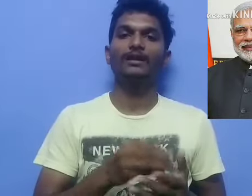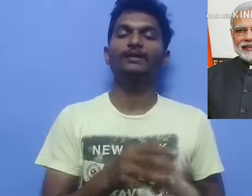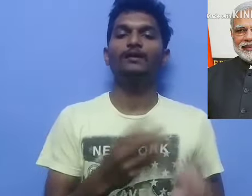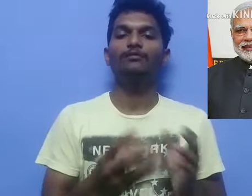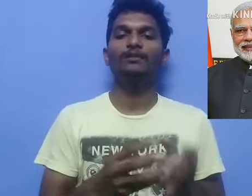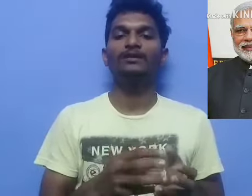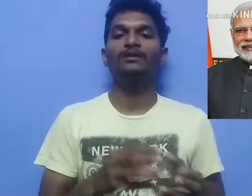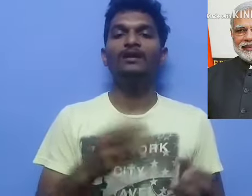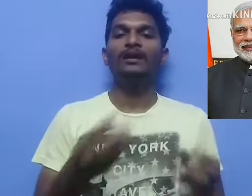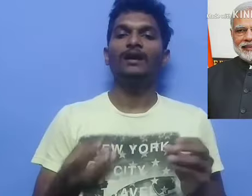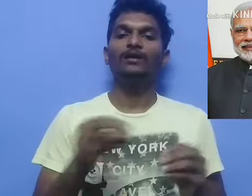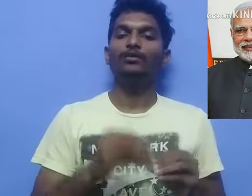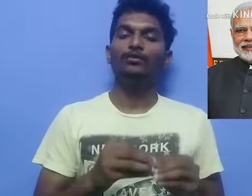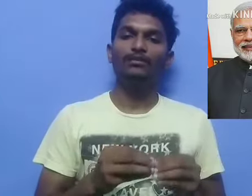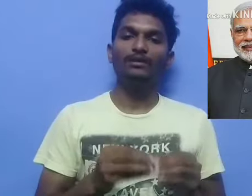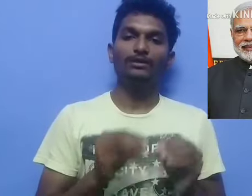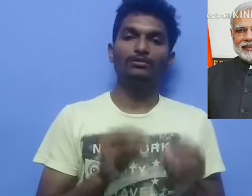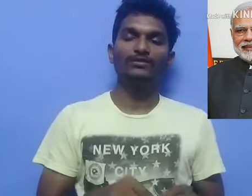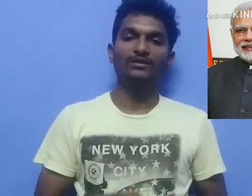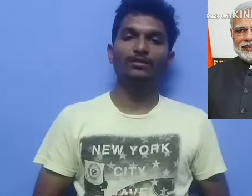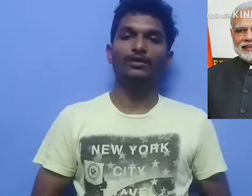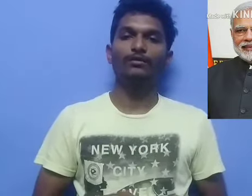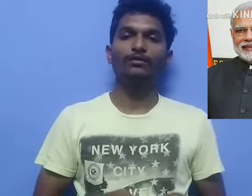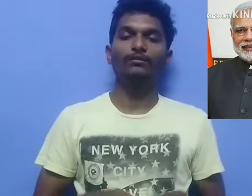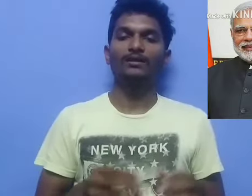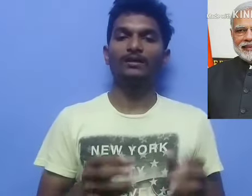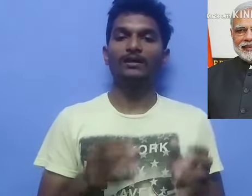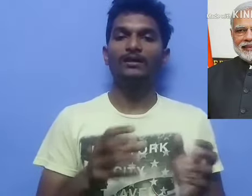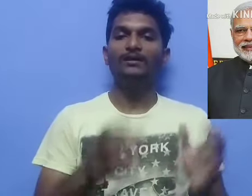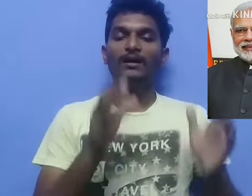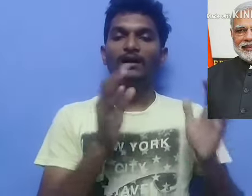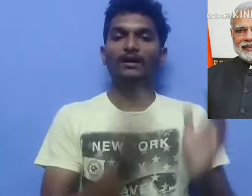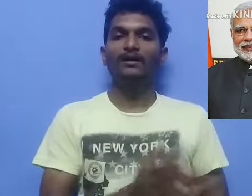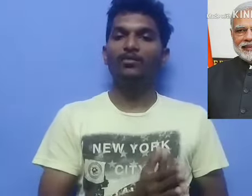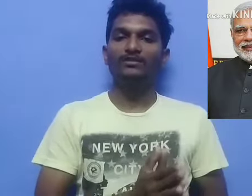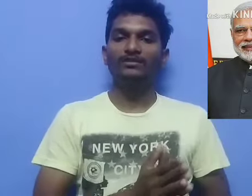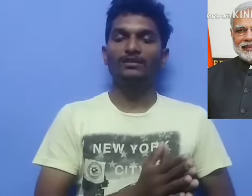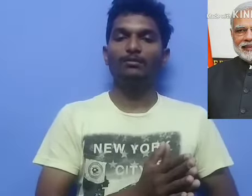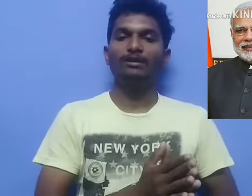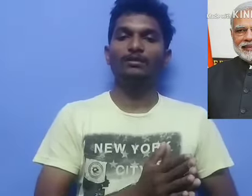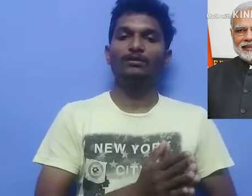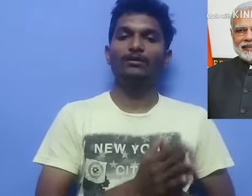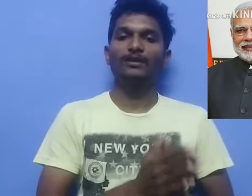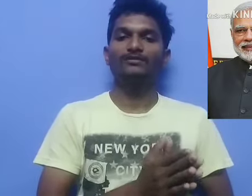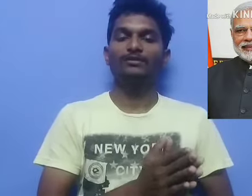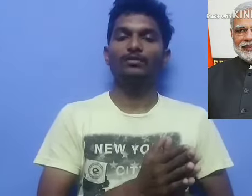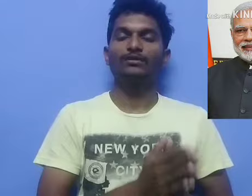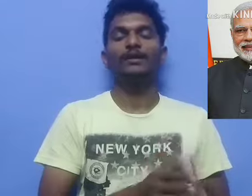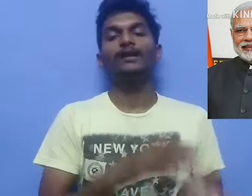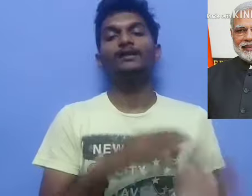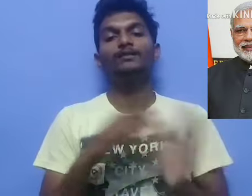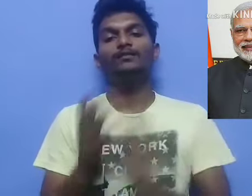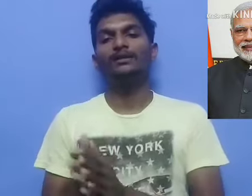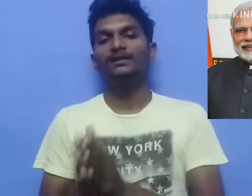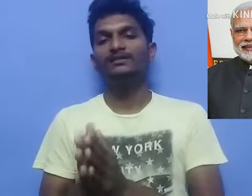எதுக்கு அப்படின்னு பார்த்தீங்கன்னா கள்ளநோட்டு அப்படிங்கிற ஒரு விஷயத்த ஒழிக்கணும் அப்படிங்கிறதுக்காக டிமானிசேஷன் அப்படிங்கிற ஒரு ப்ராசஸ் கொண்டு வந்தாரு. அடுத்து வந்து பார்த்தீங்கன்னா